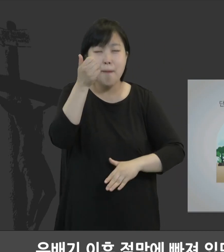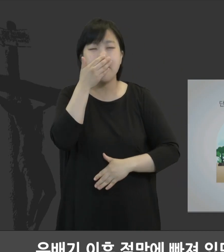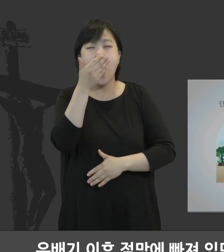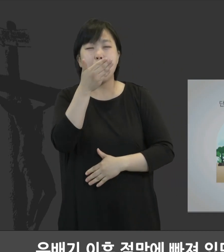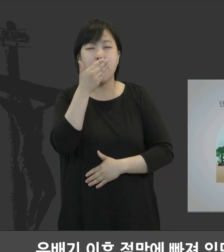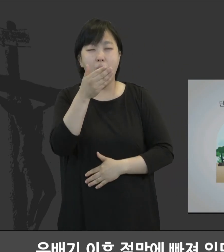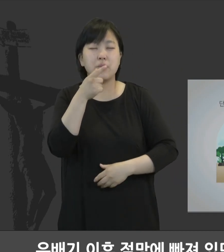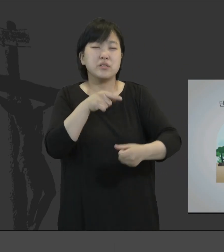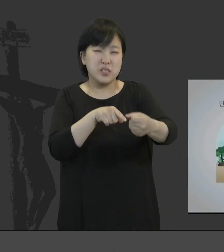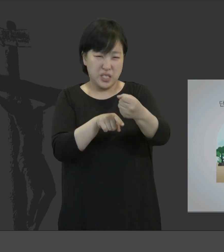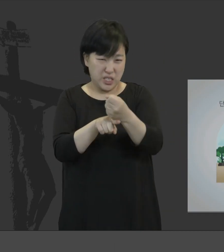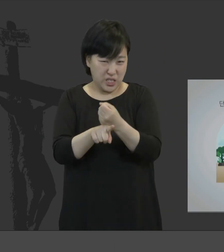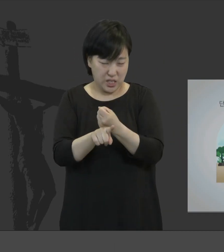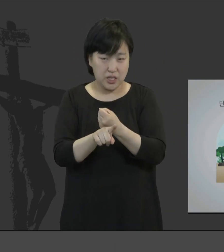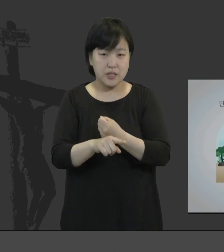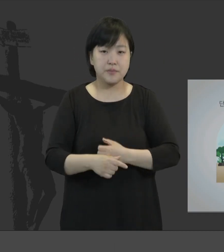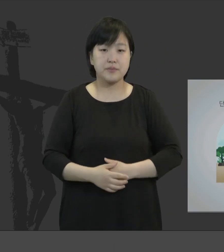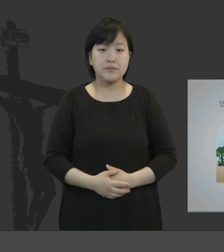있습니다.